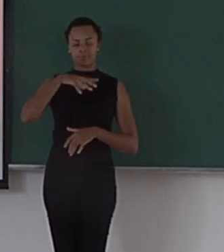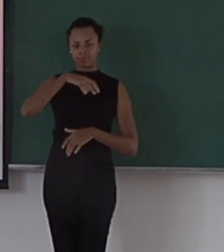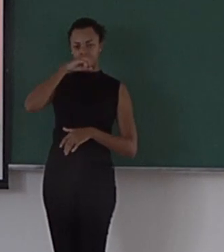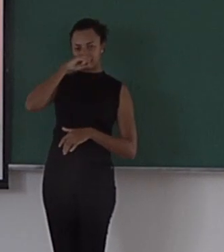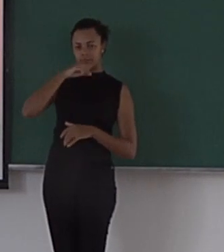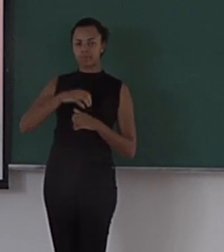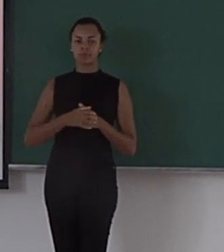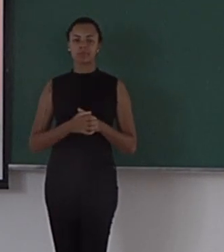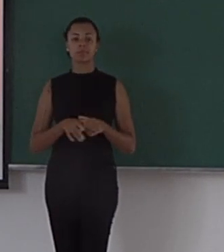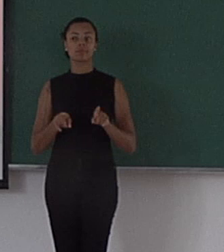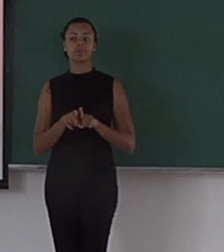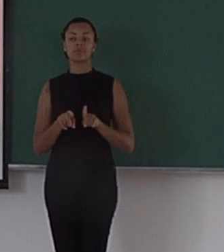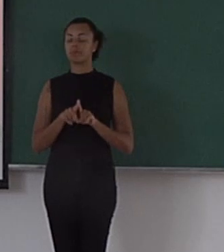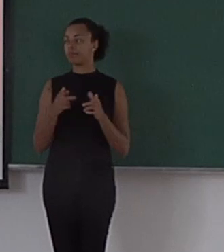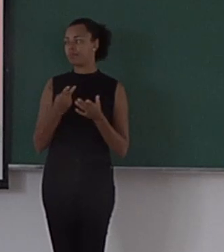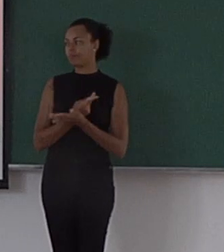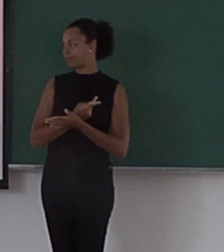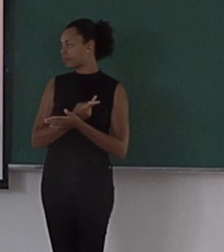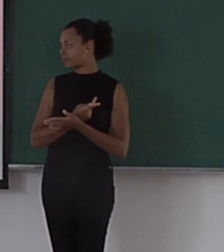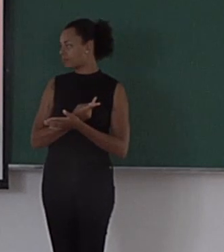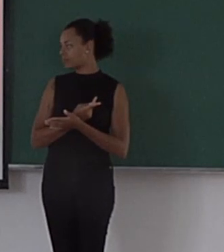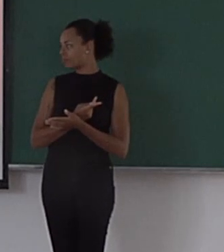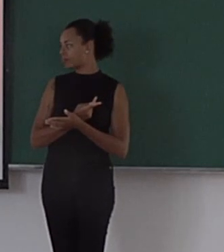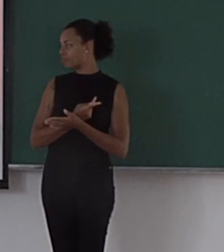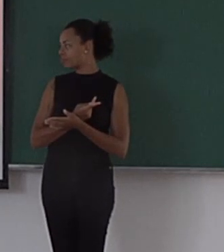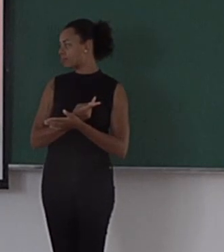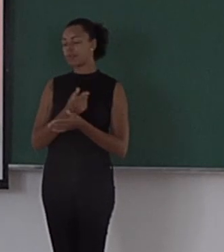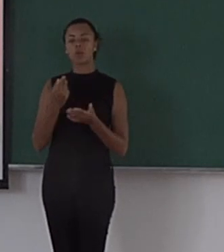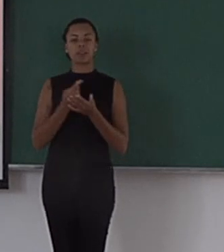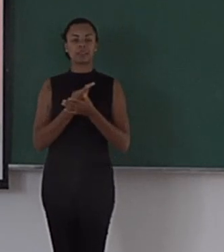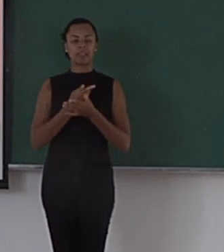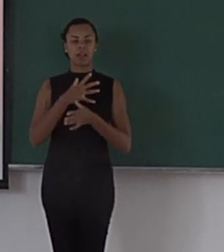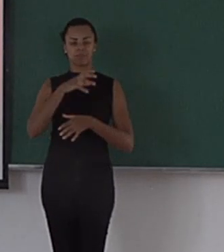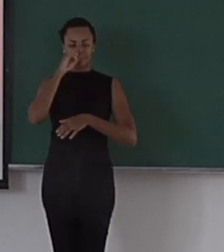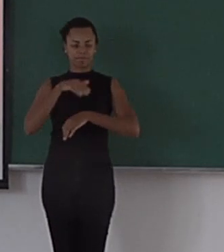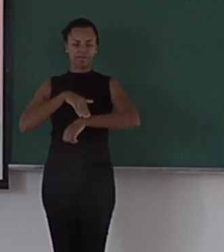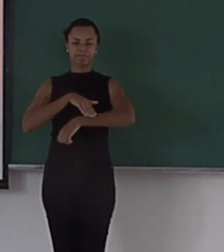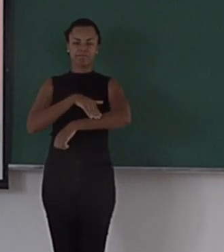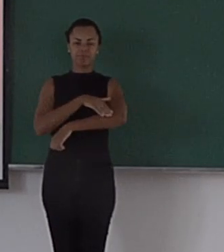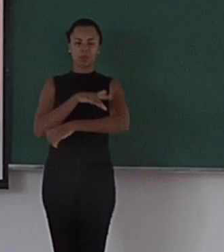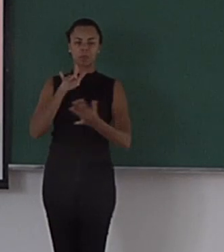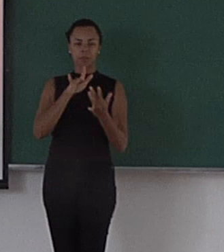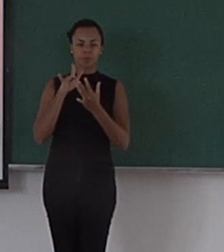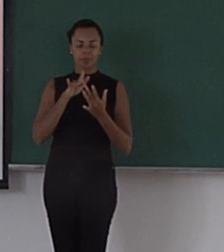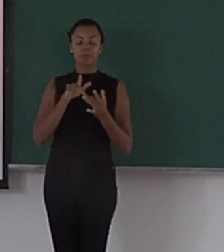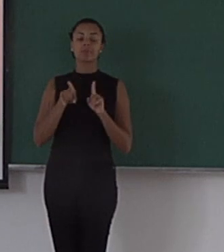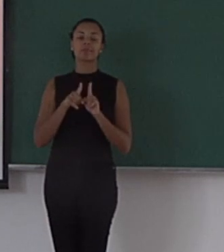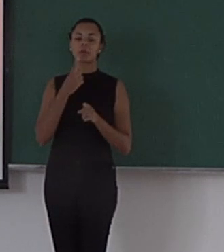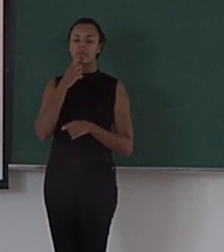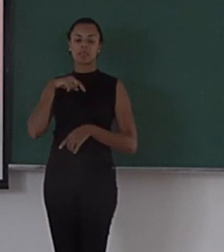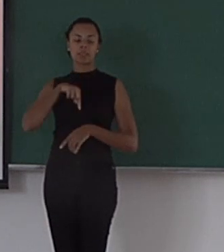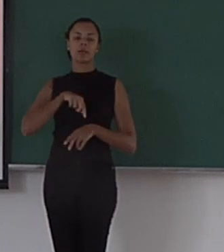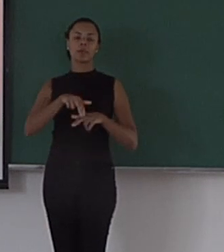vesicantes e bolhosos, o indivíduo parece várias pústulas, né? E os agentes sanguíneos, que o indivíduo morre